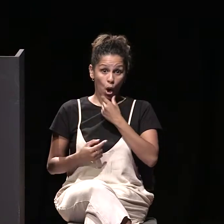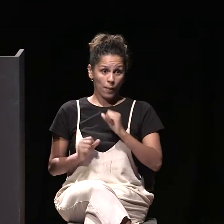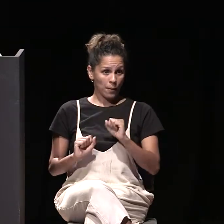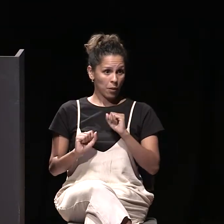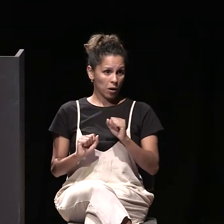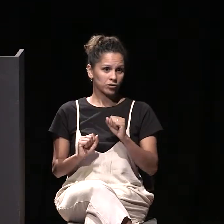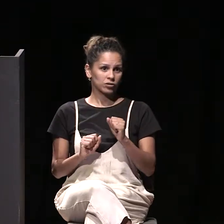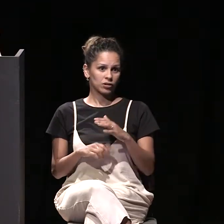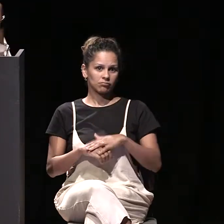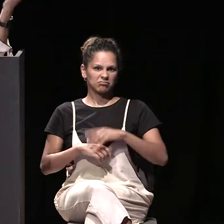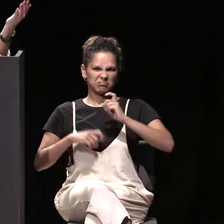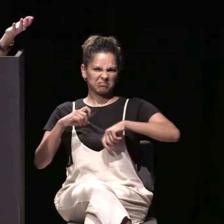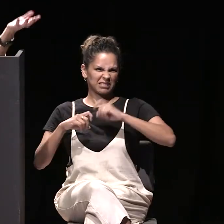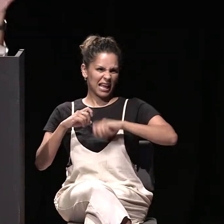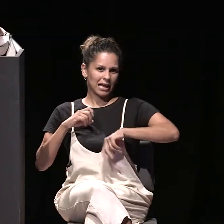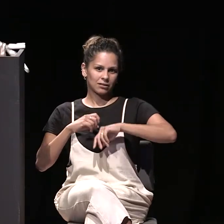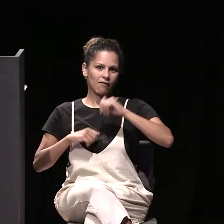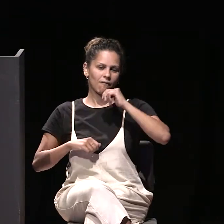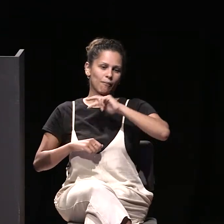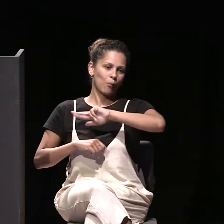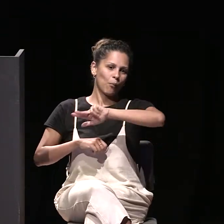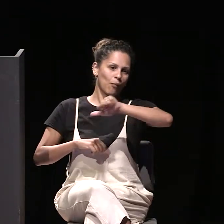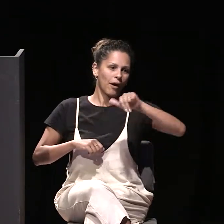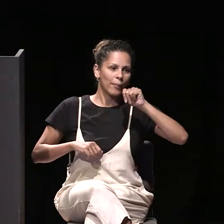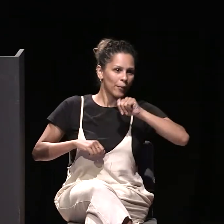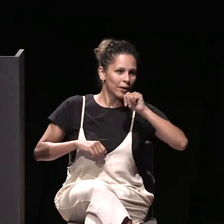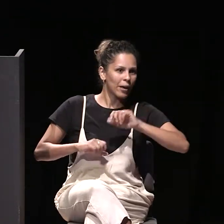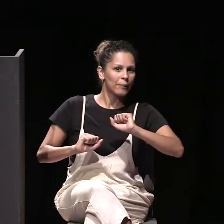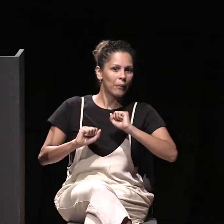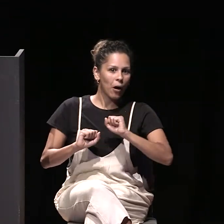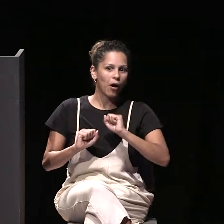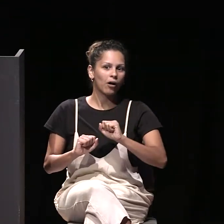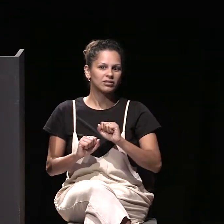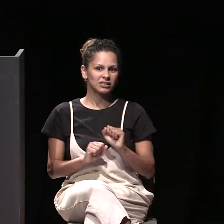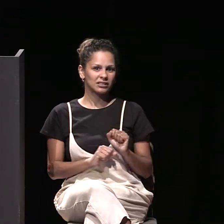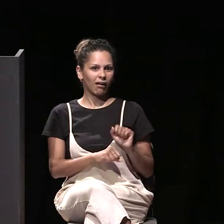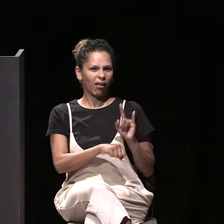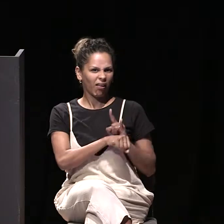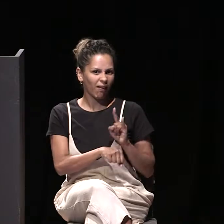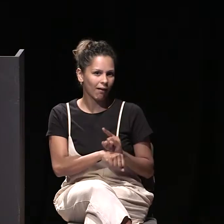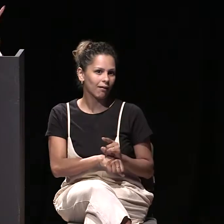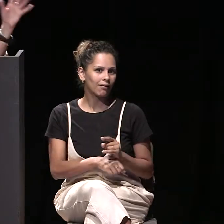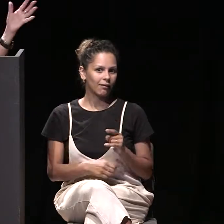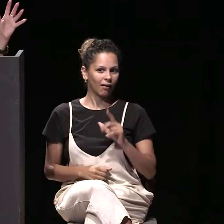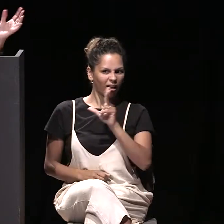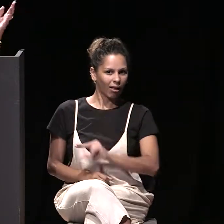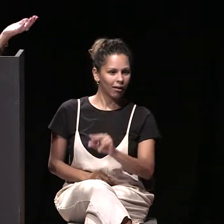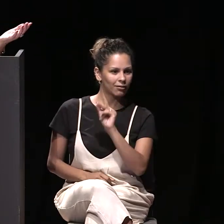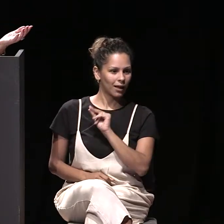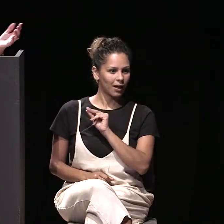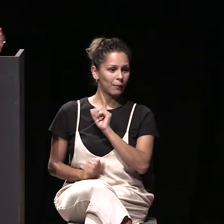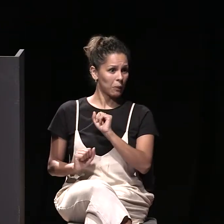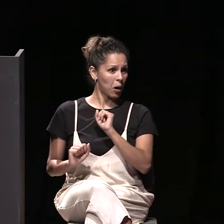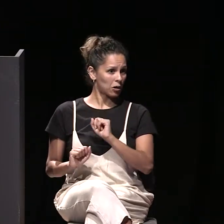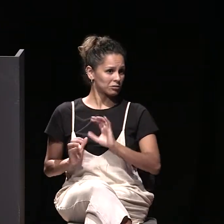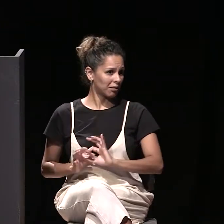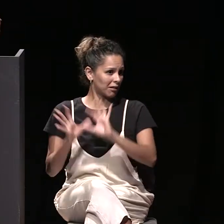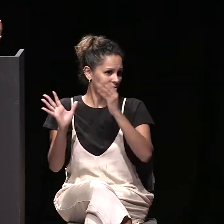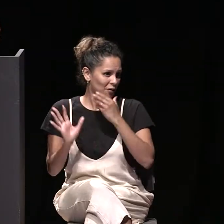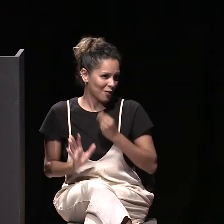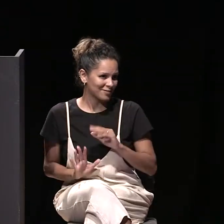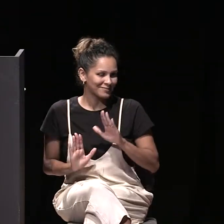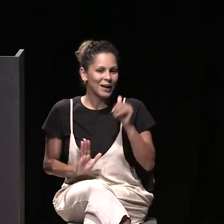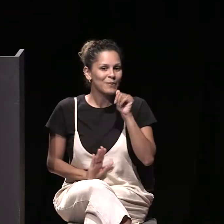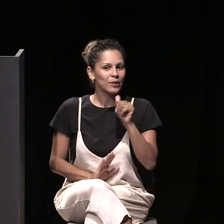pode enganar e a mulher sempre vai perdoar, mas se a mulher tem vários parceiros, a mulher é mal vista. Né? O